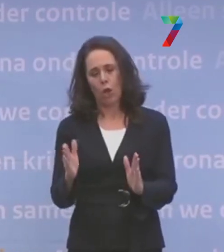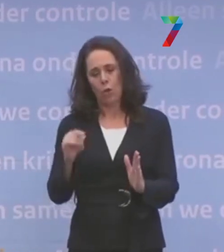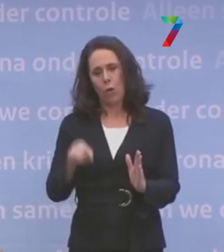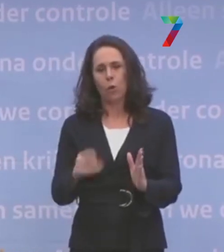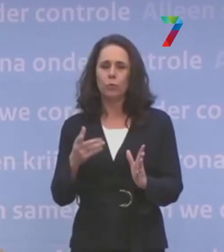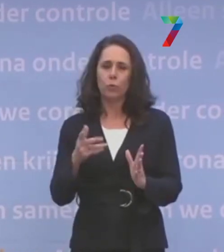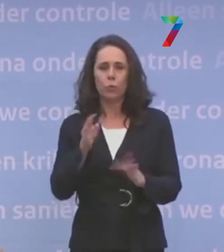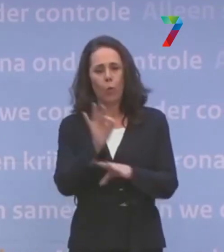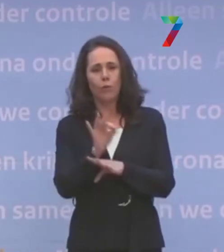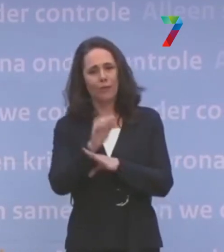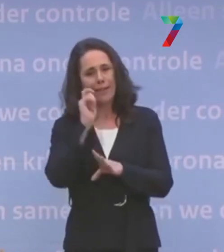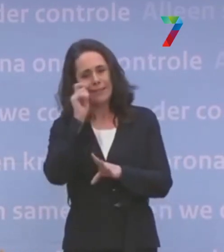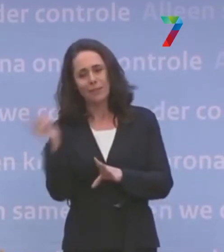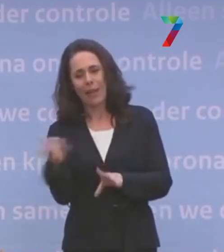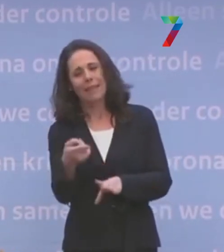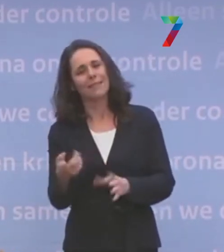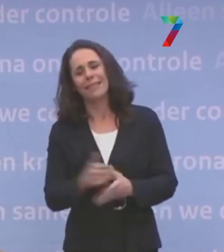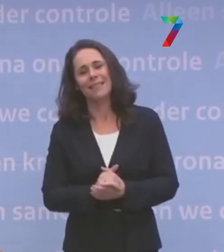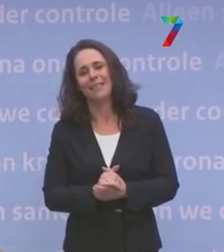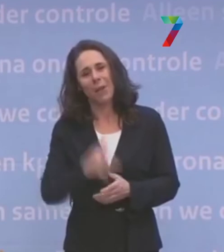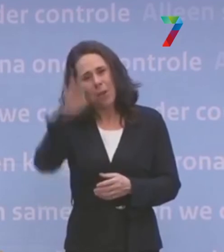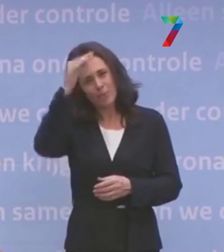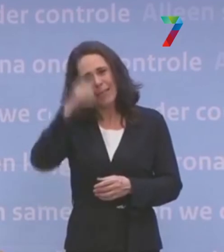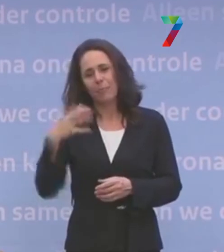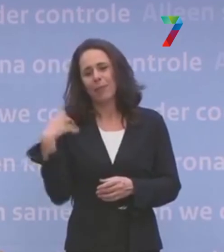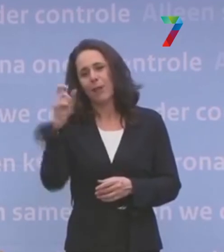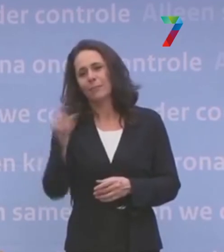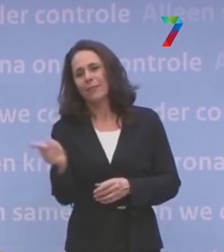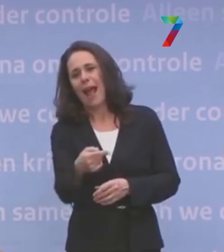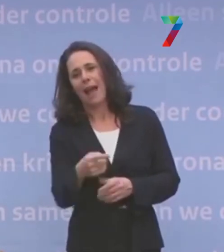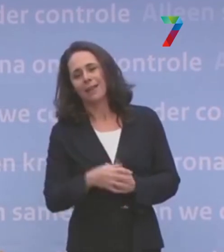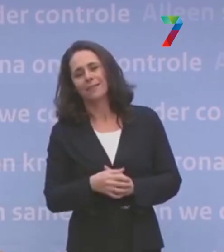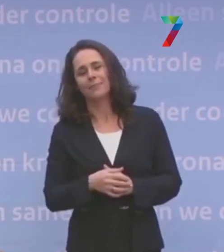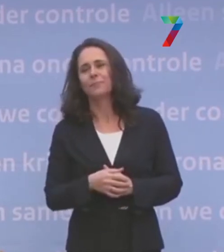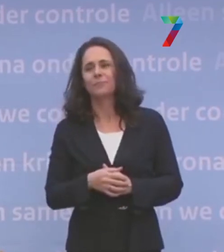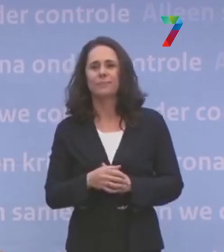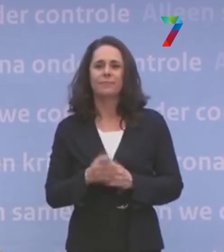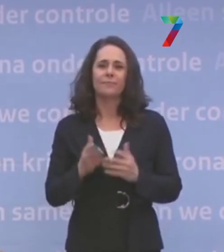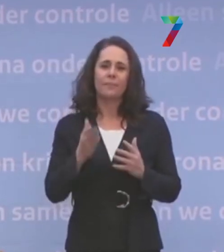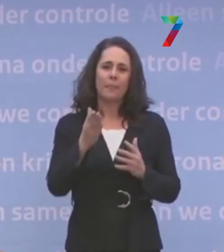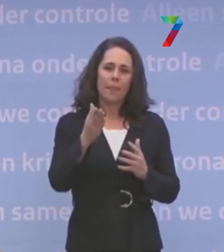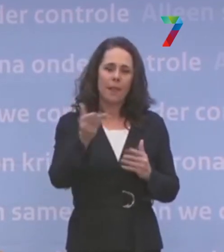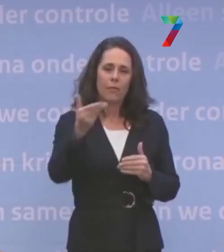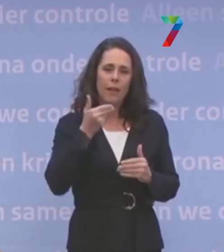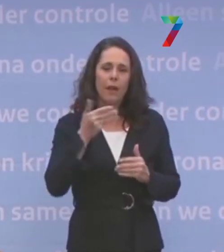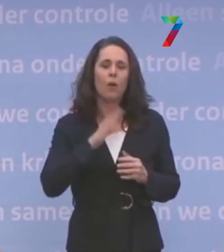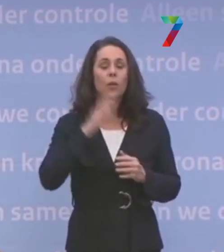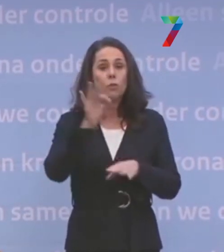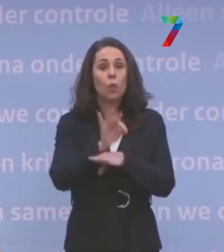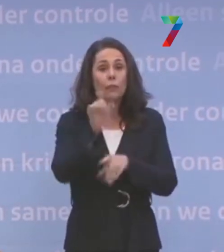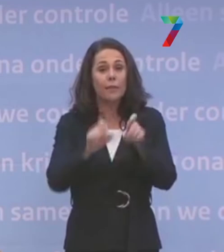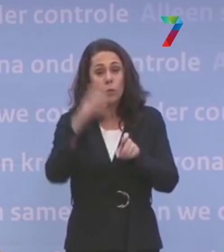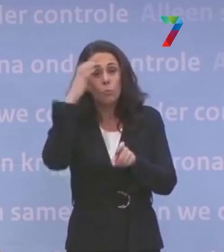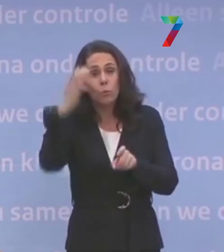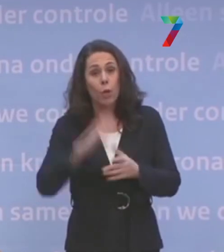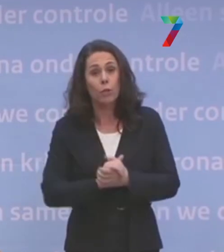de onderwijsinspectie hier, of de leerplichtambtenaar hierop af te sturen. En toch kort nog over de zorgen van de leraren. Dan zijn er bijvoorbeeld